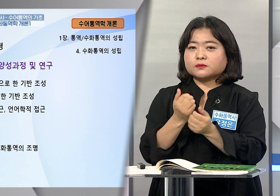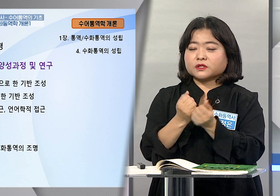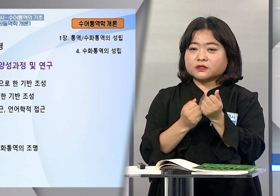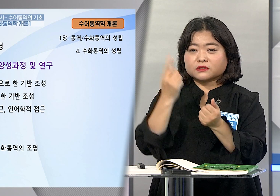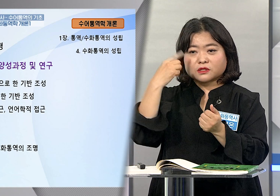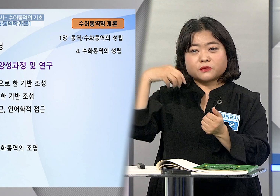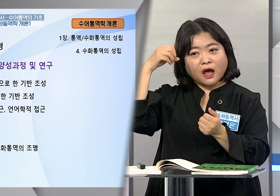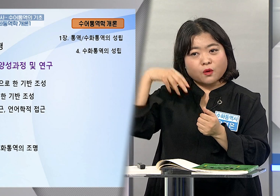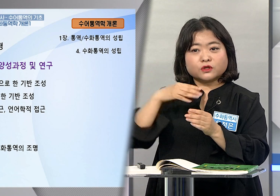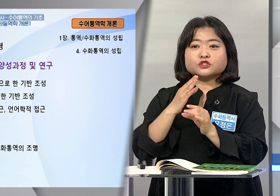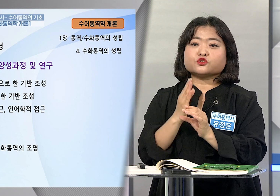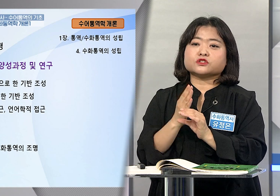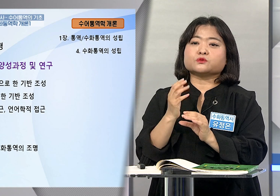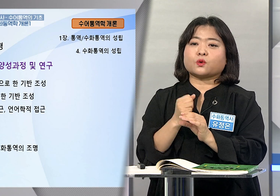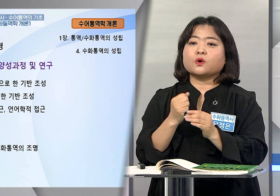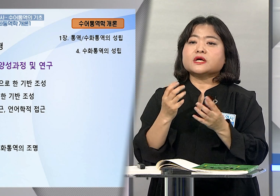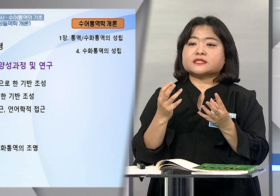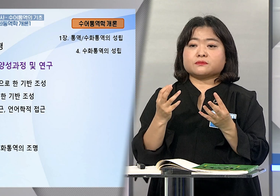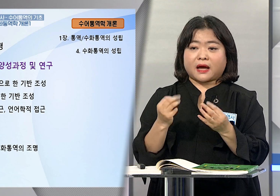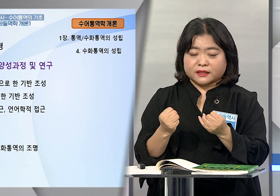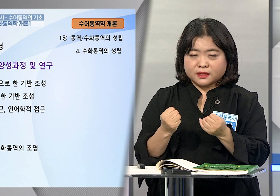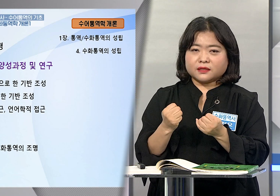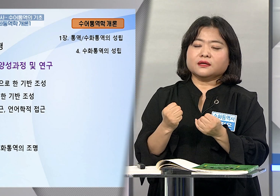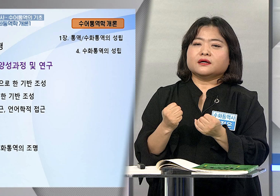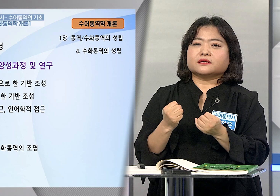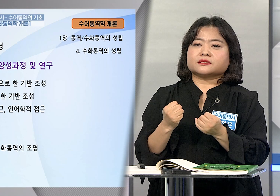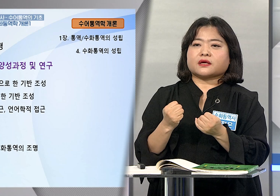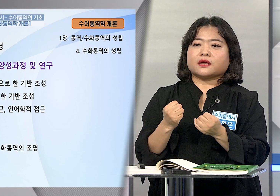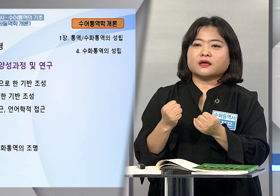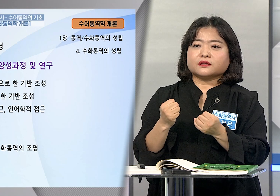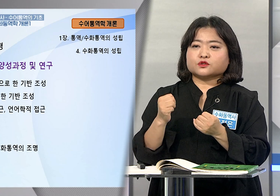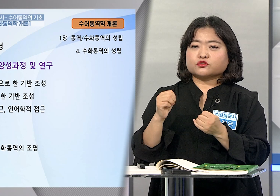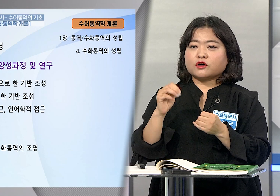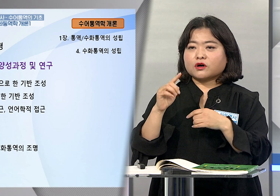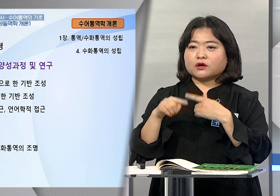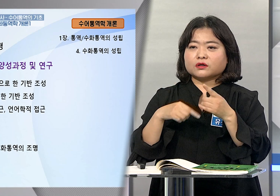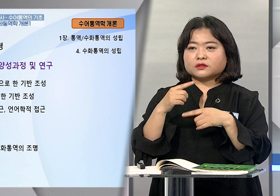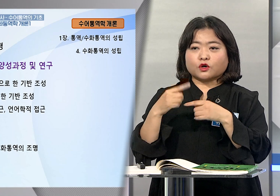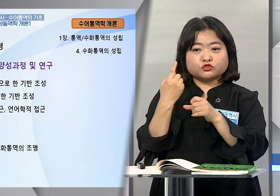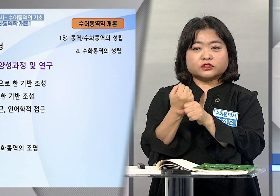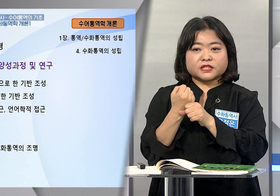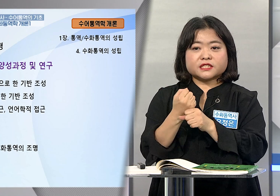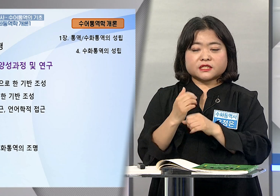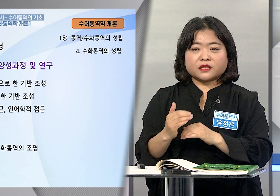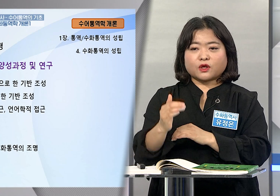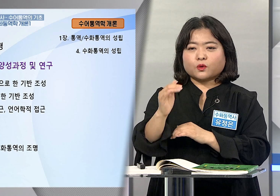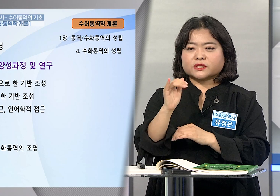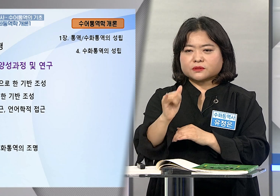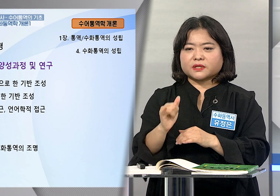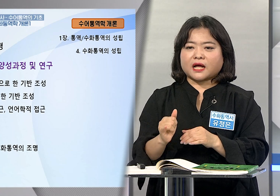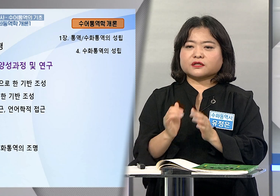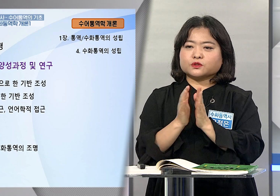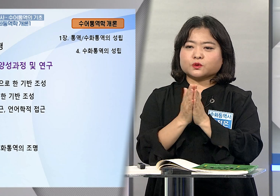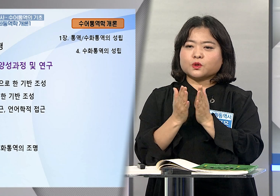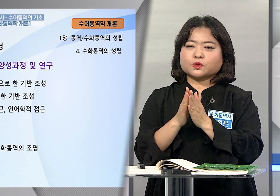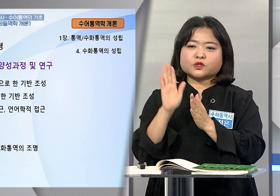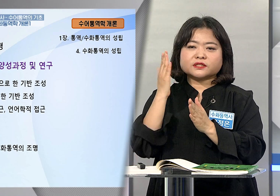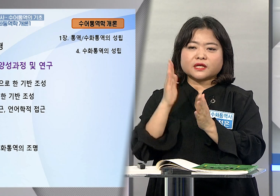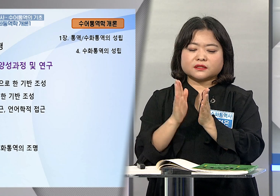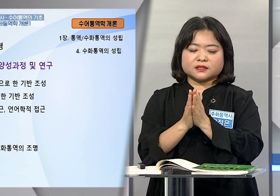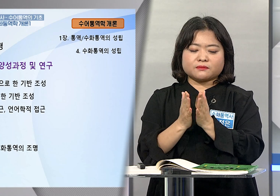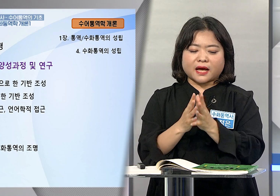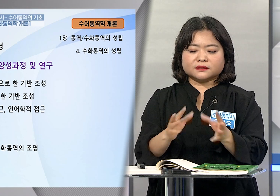아까 설명드린 것처럼 대학원을 중심으로 지금 많이 이제 수어 연구들이 진행되고 있습니다.